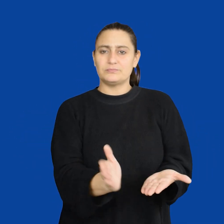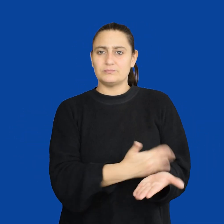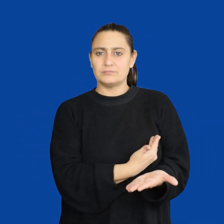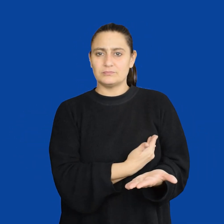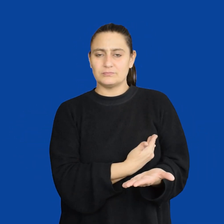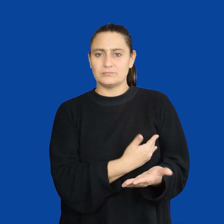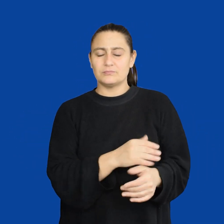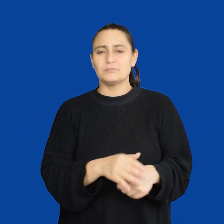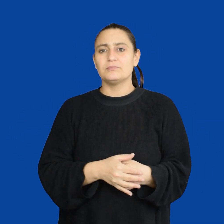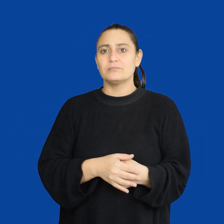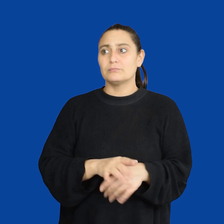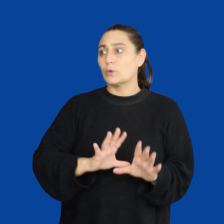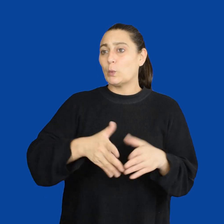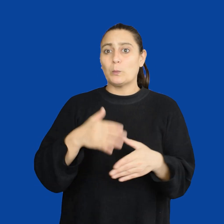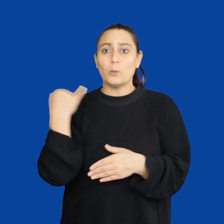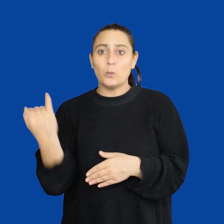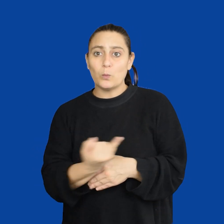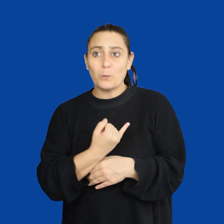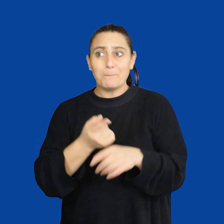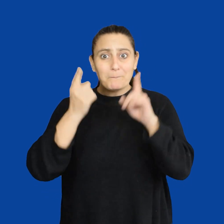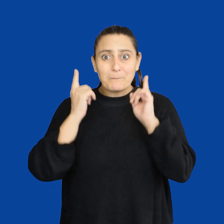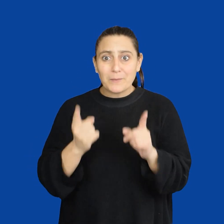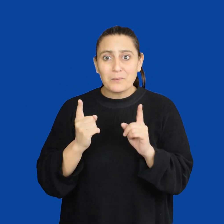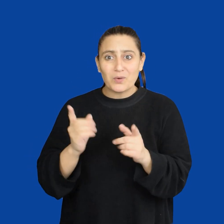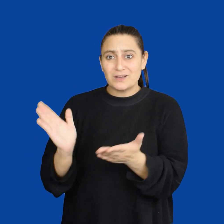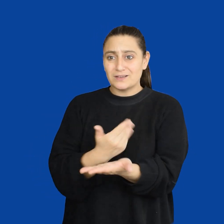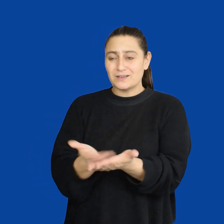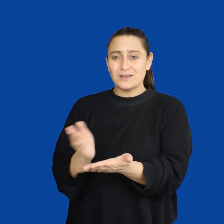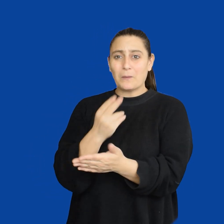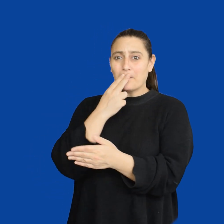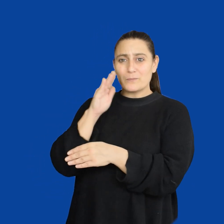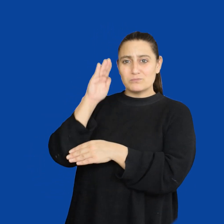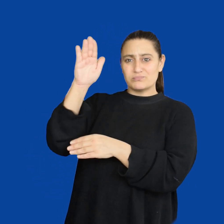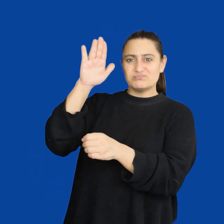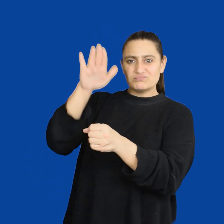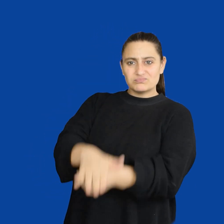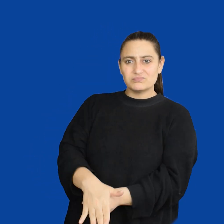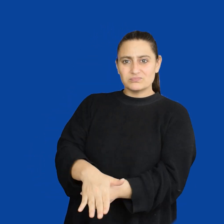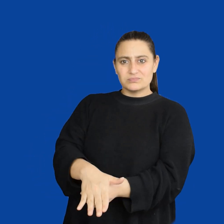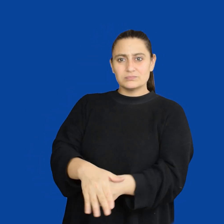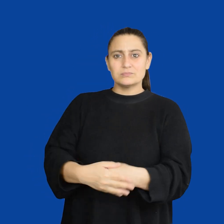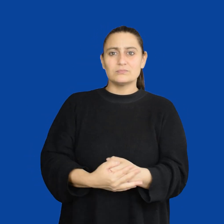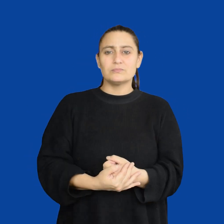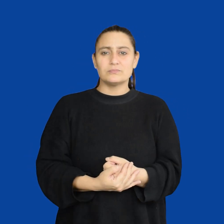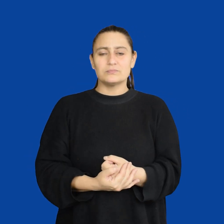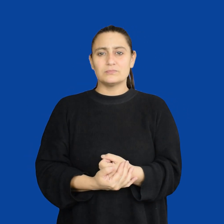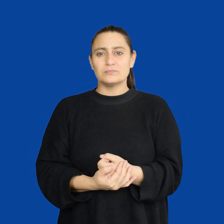el simio, mitad humano. La misma denominación que se le dio a los judíos en el régimen